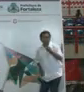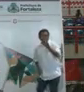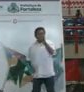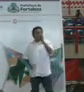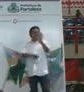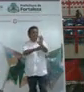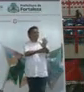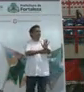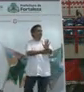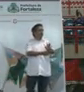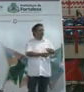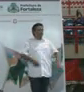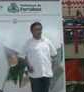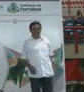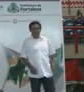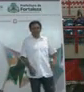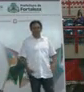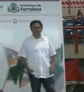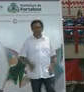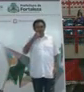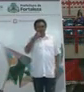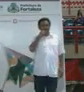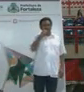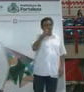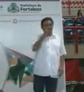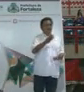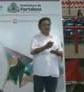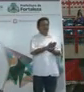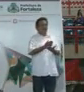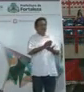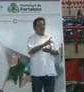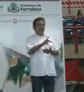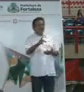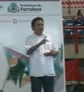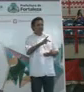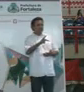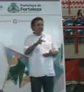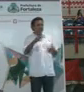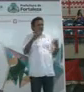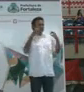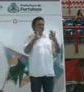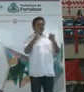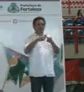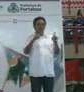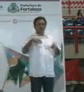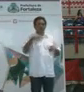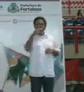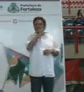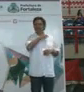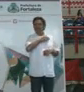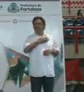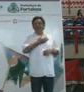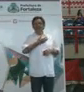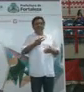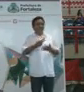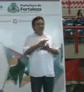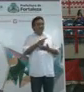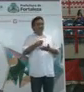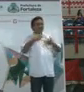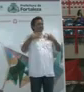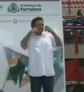Boa tarde. Está vendo aí que o professor nem toma banho, mas esse calor humano é tão grande que a gente acaba transpirando,